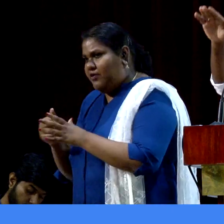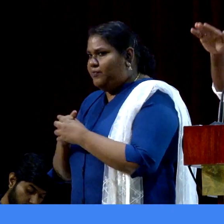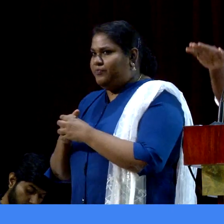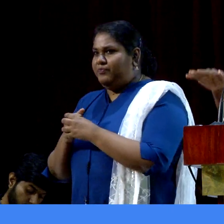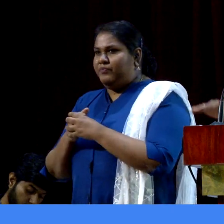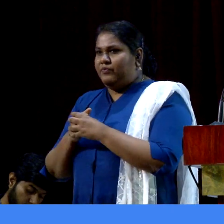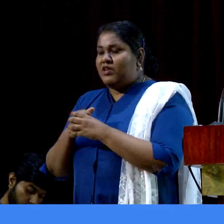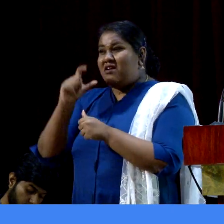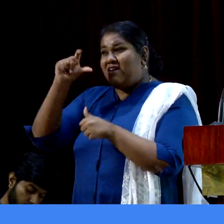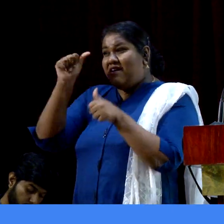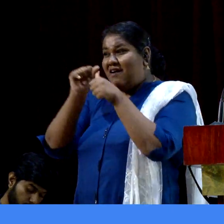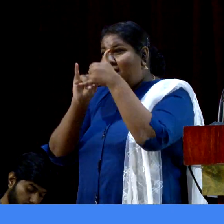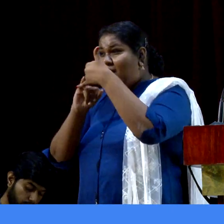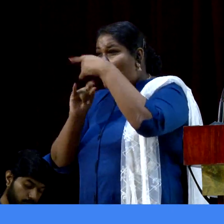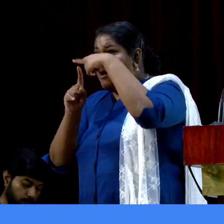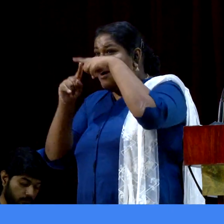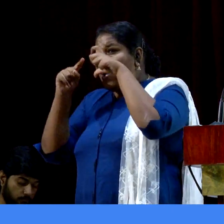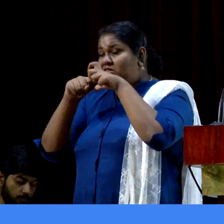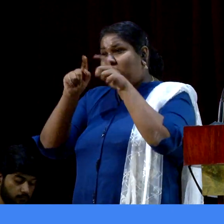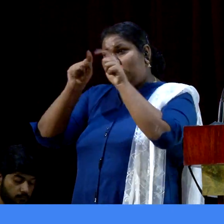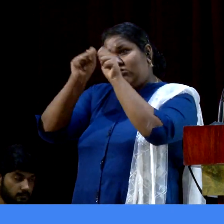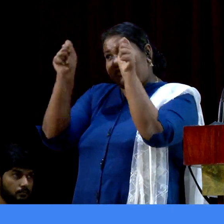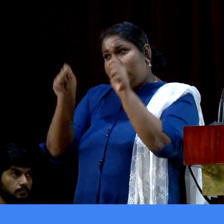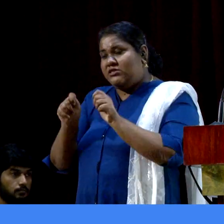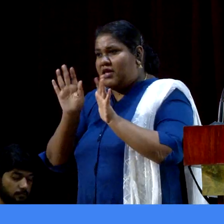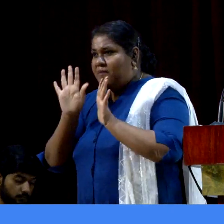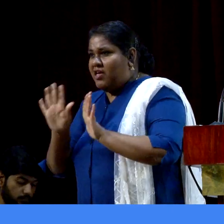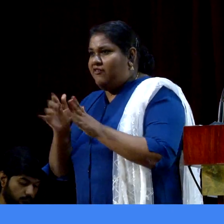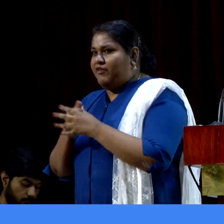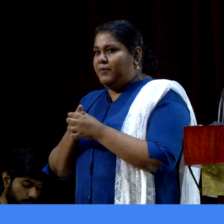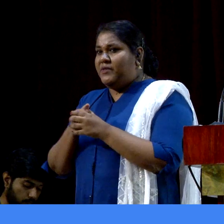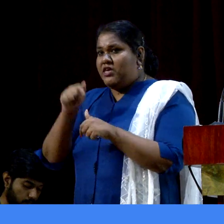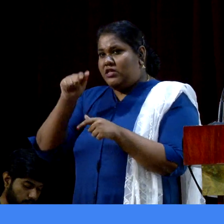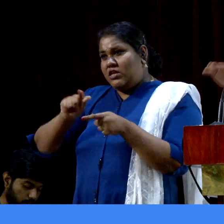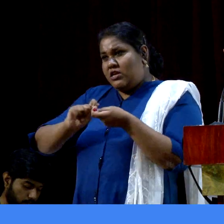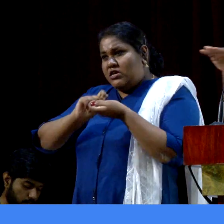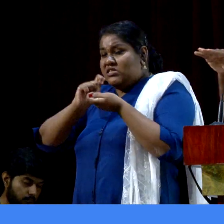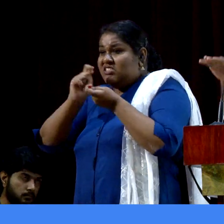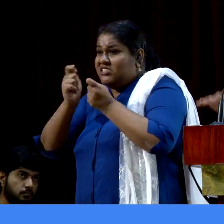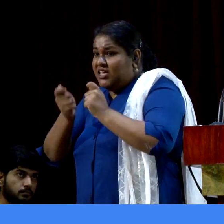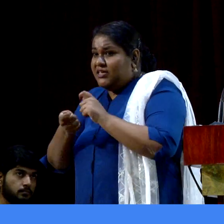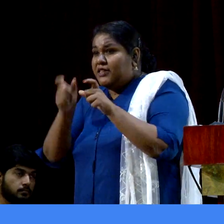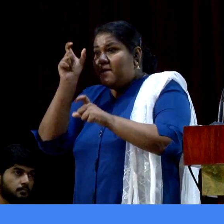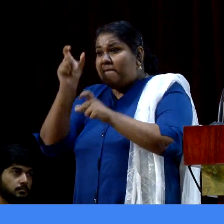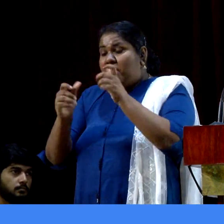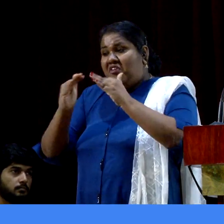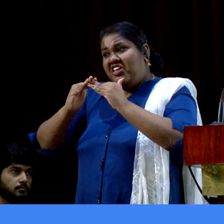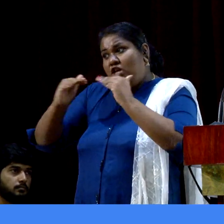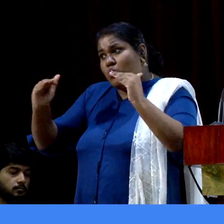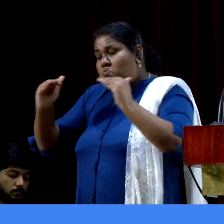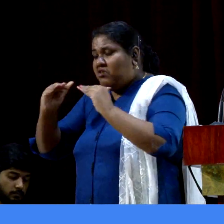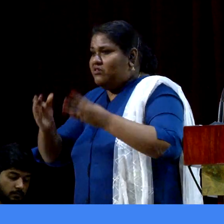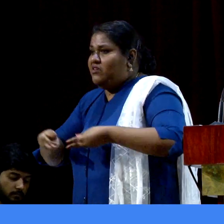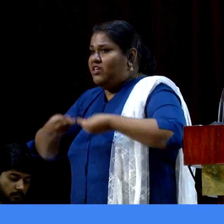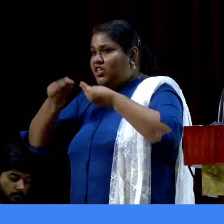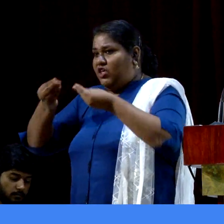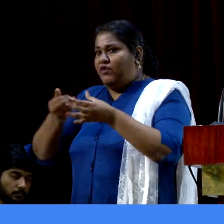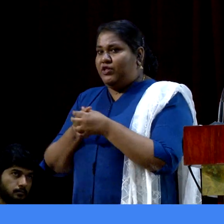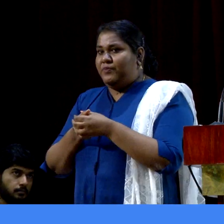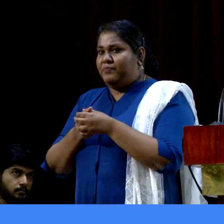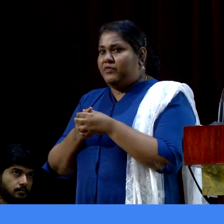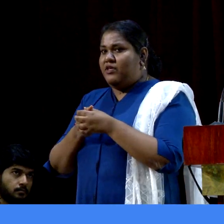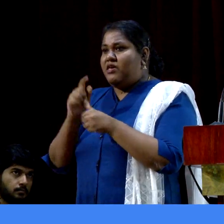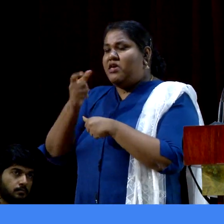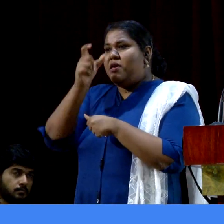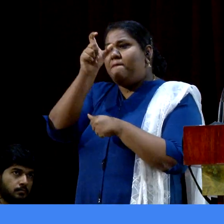ஜாதியின் அடிப்படையிலான அடுக்குமுறைகள் எப்படி இந்த நாட்டில் பிளவுபடுத்தப்பட்டு, மக்கள் பிளவுபடுத்தப்பட்டு இன்ன ஜாதிக்கு தான் இந்த